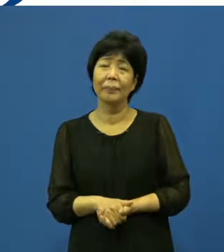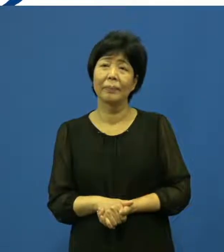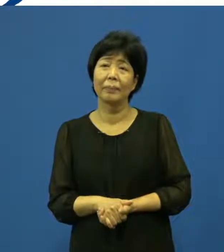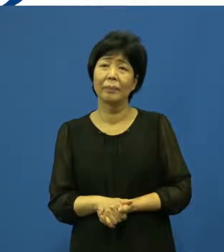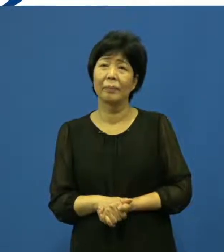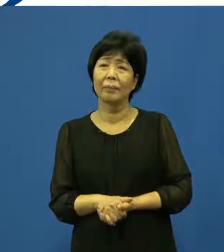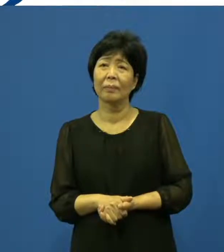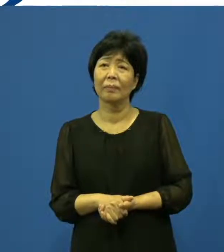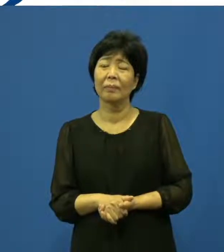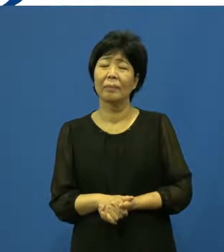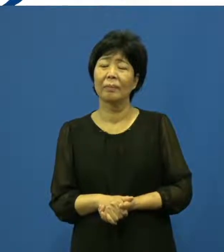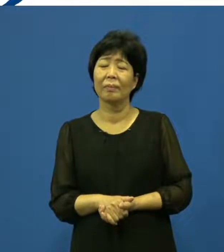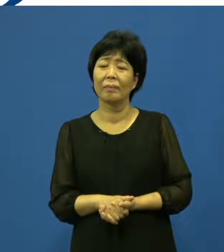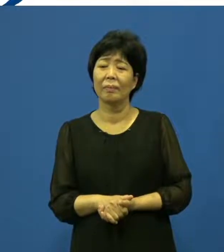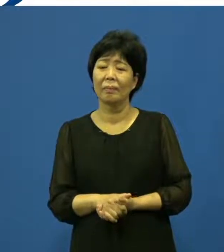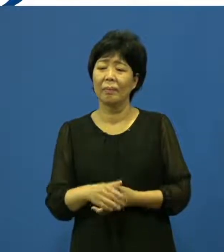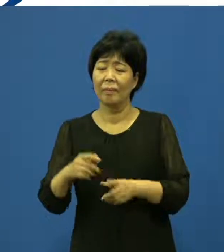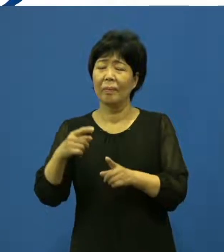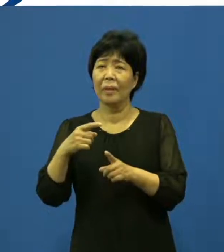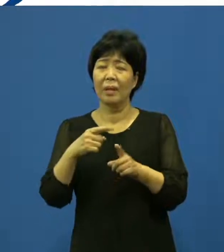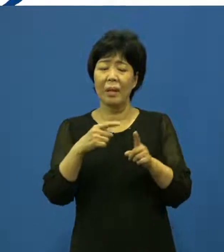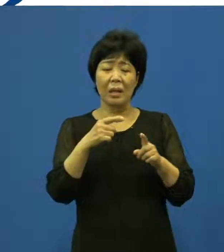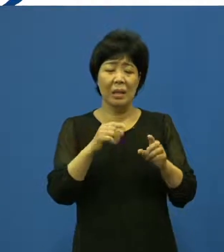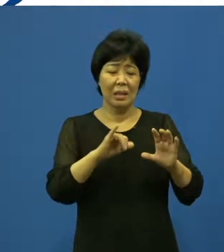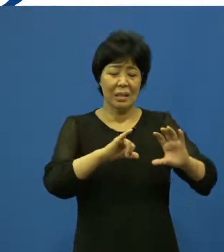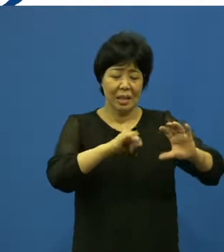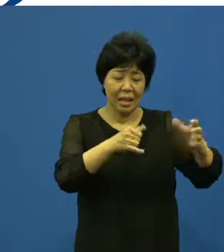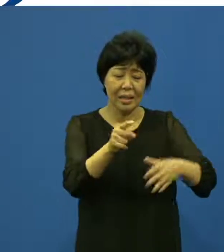교회 여러분, 철저히 계산적이잖아요. 세상은